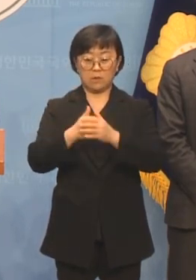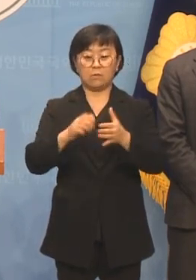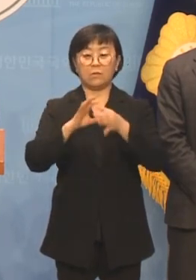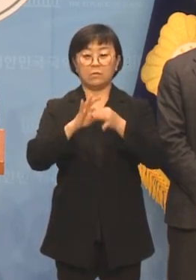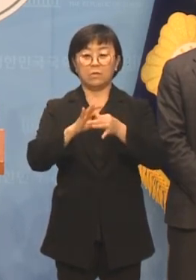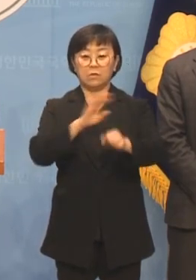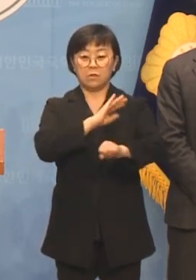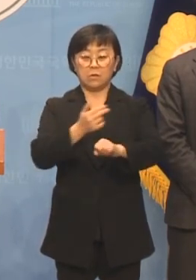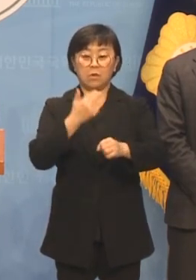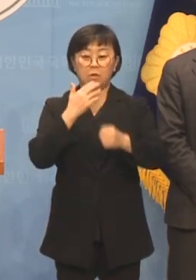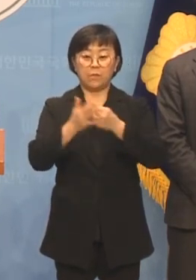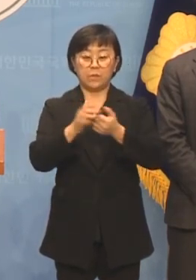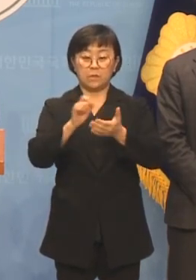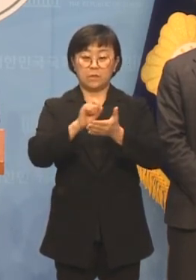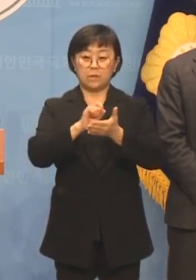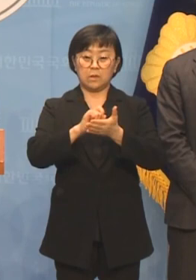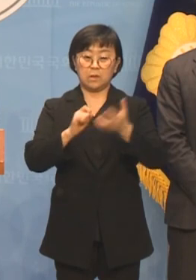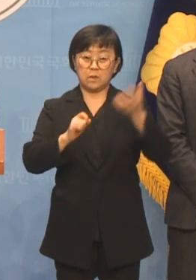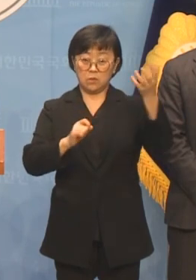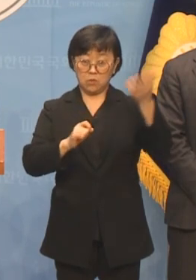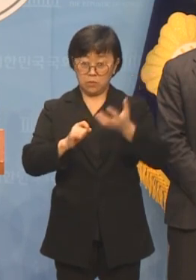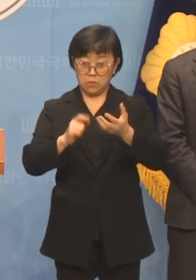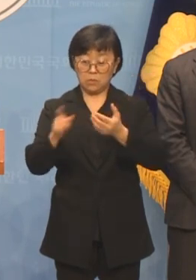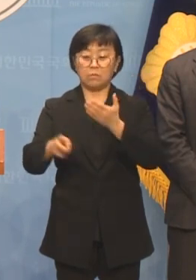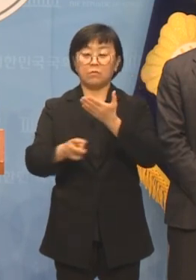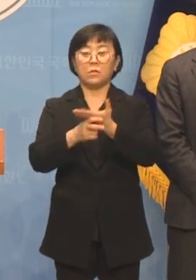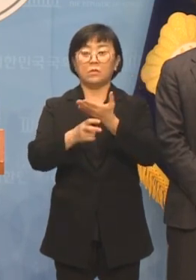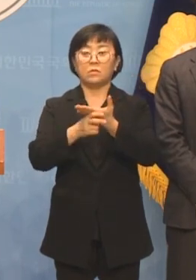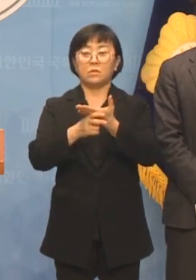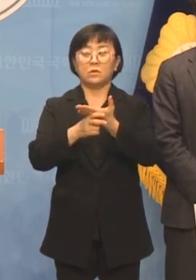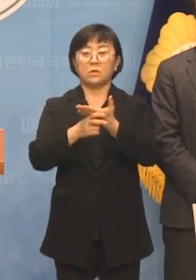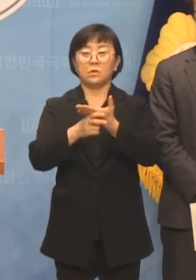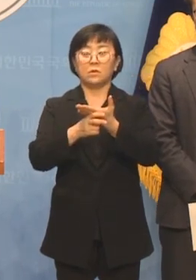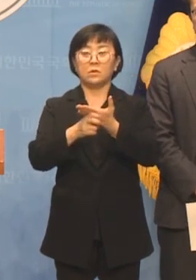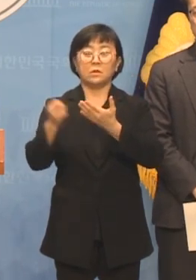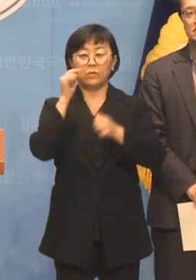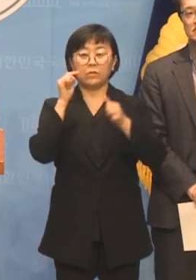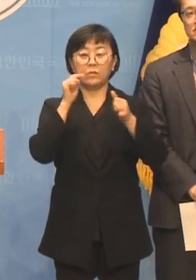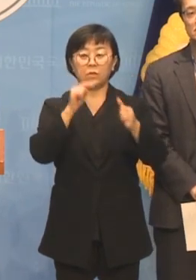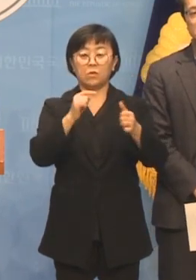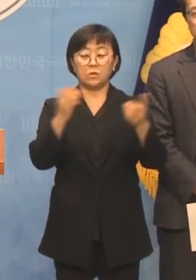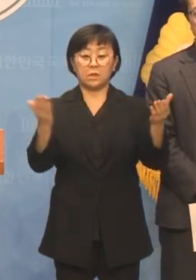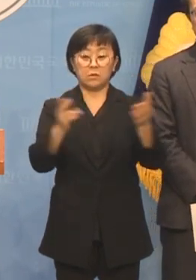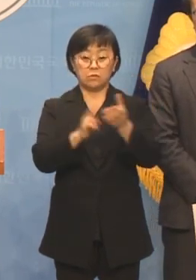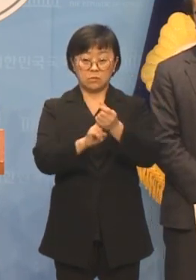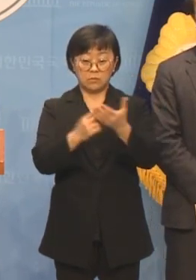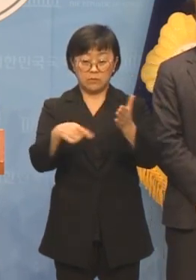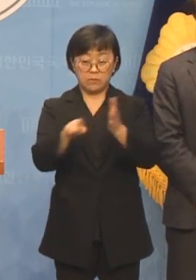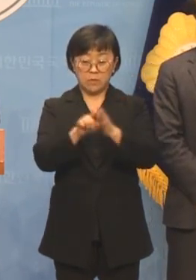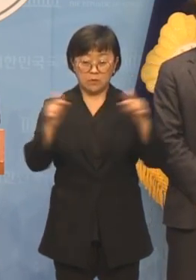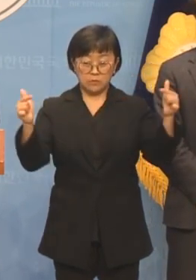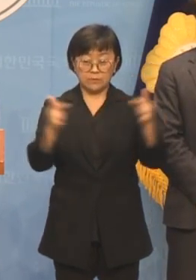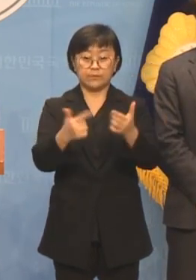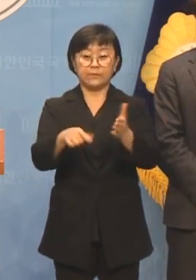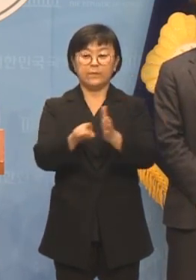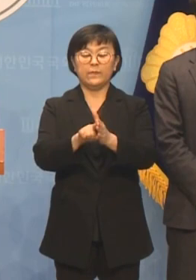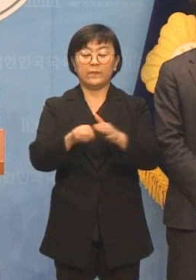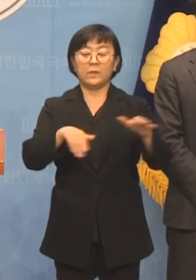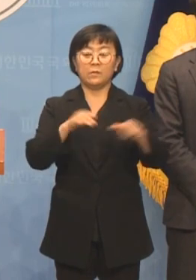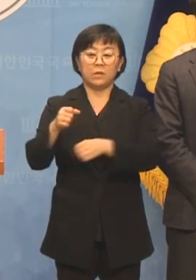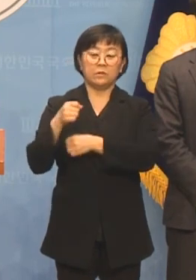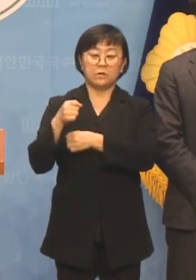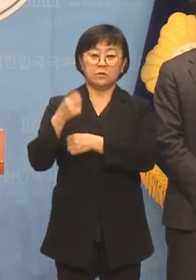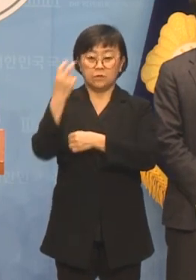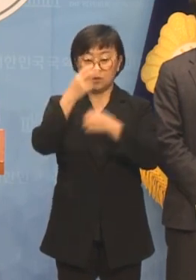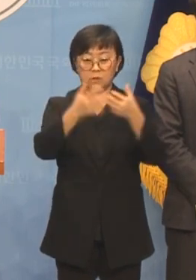권한에도 없는 기록 이첩 보유와 위법적인 회수 및 재검토 지시, 은폐 및 축소 의혹, 해병대